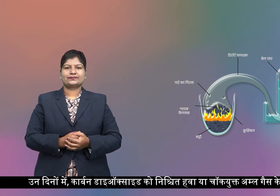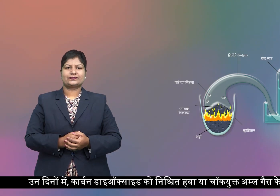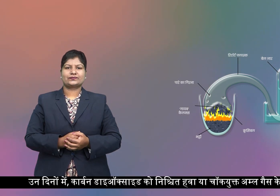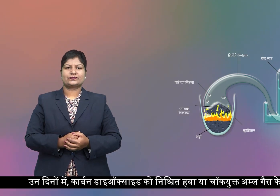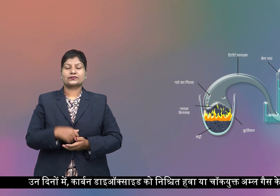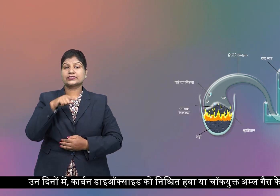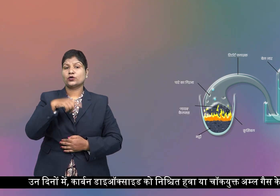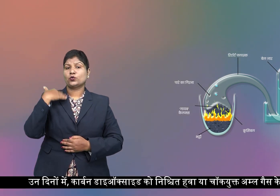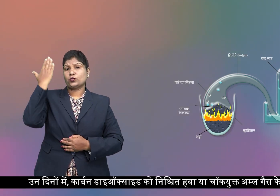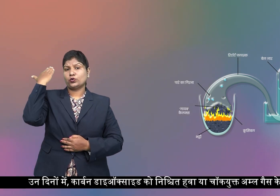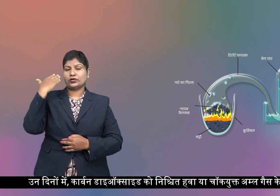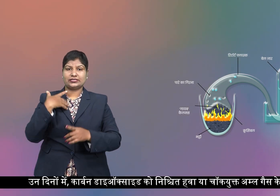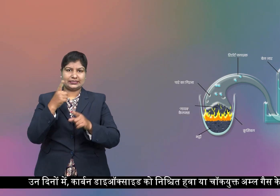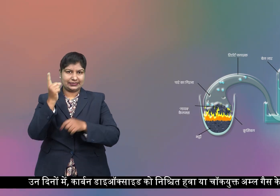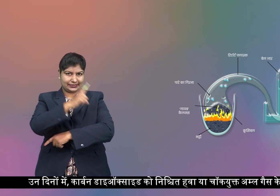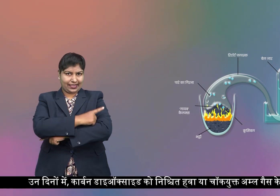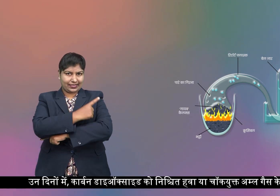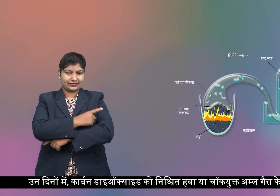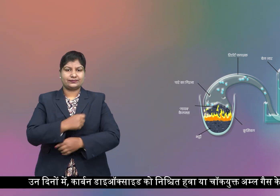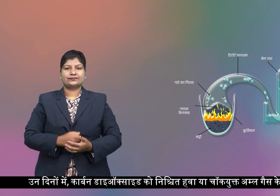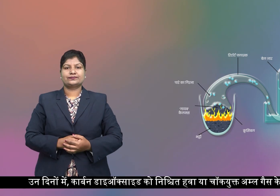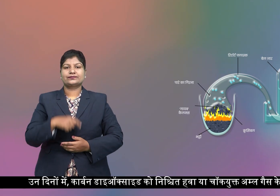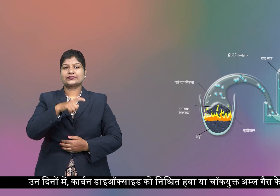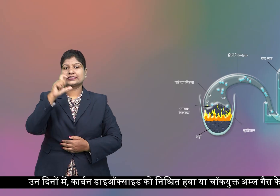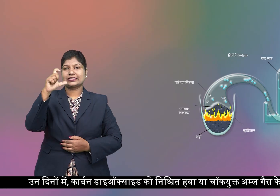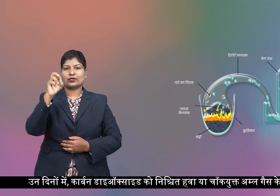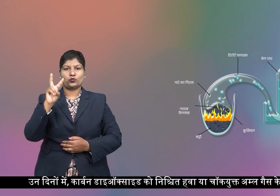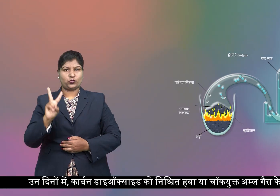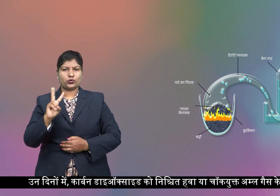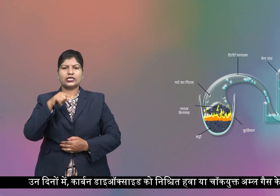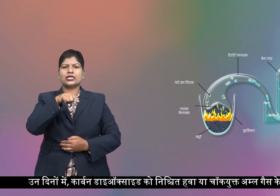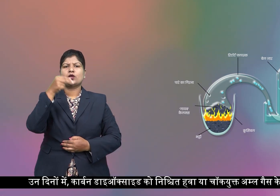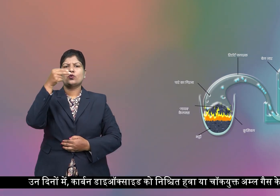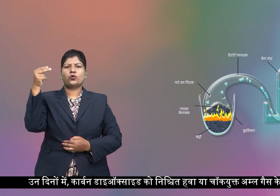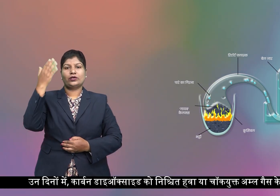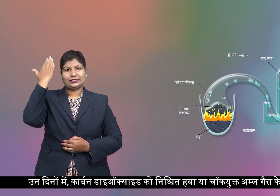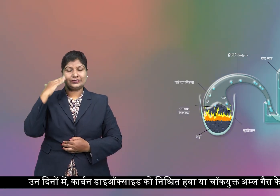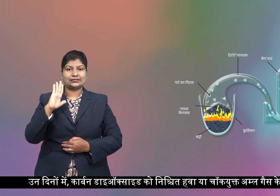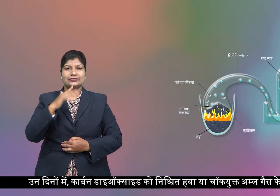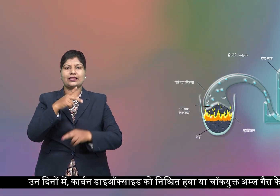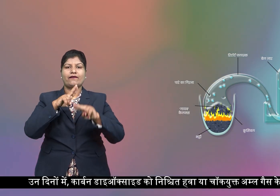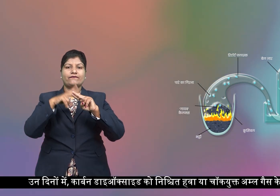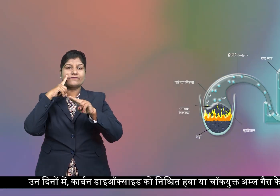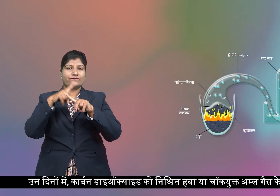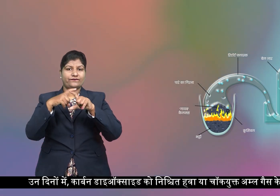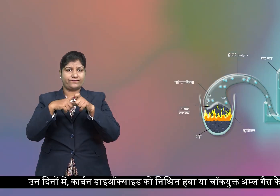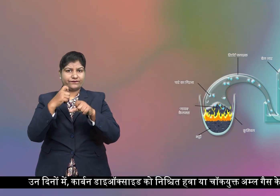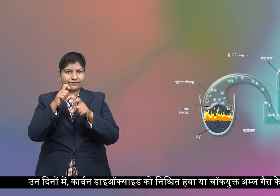उन दिनों में कार्बन डाइऑक्साइड को निश्चित हवा या चौकयुक्त अम्ल गैस